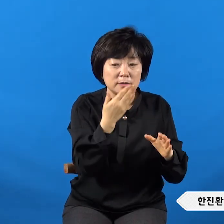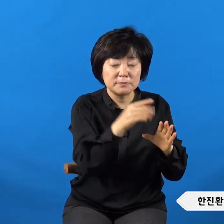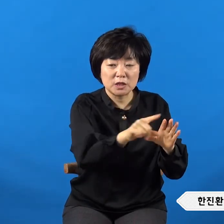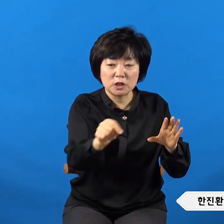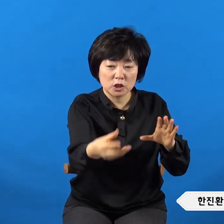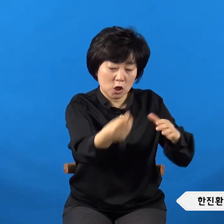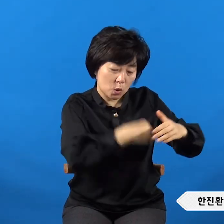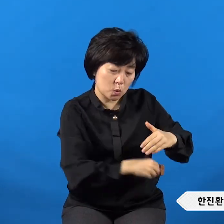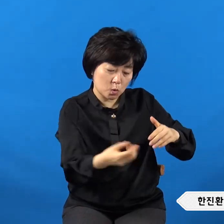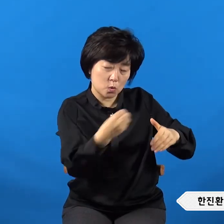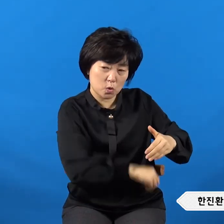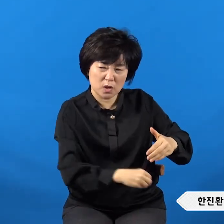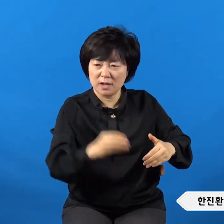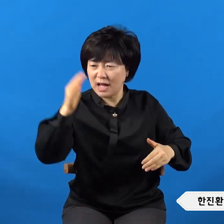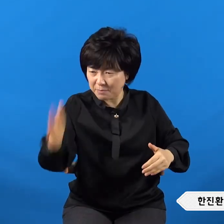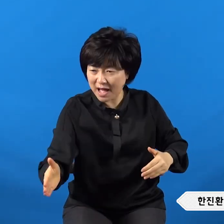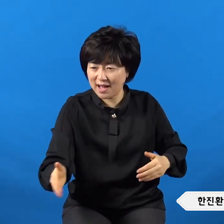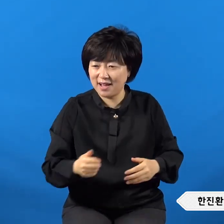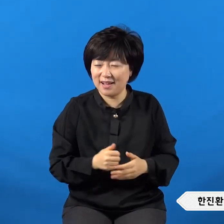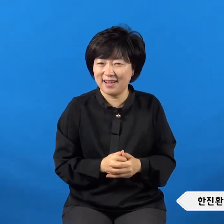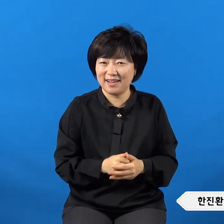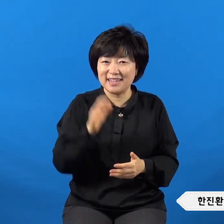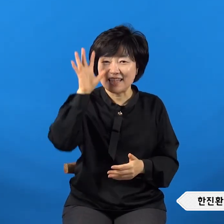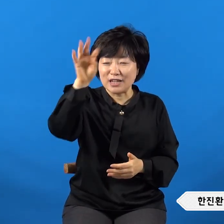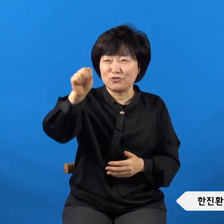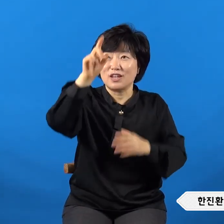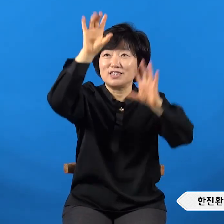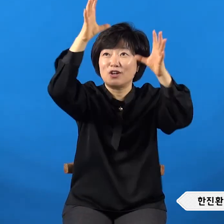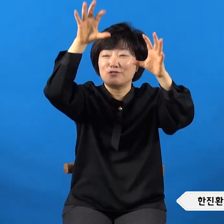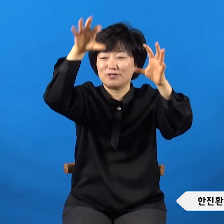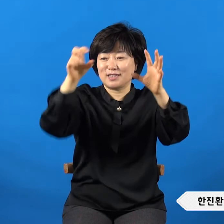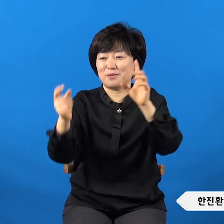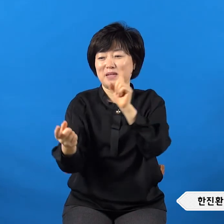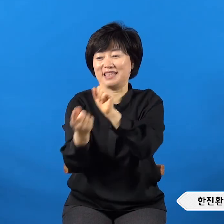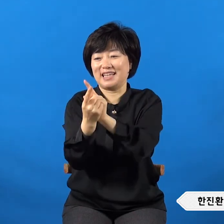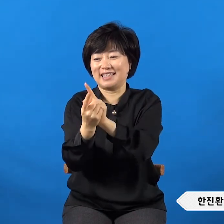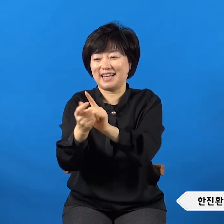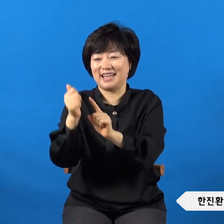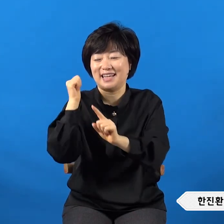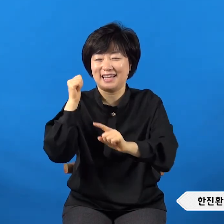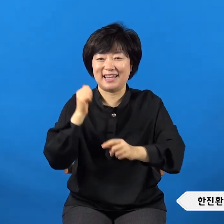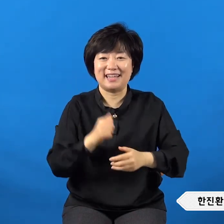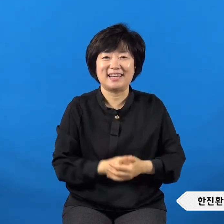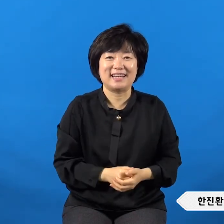꼬불쳤는데 오늘은 제발 그런 짓 하지 마시오. 그럼 나중에 천국에서 봅시다.